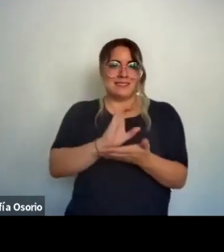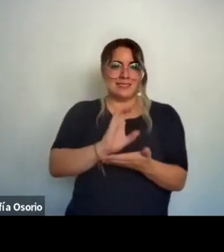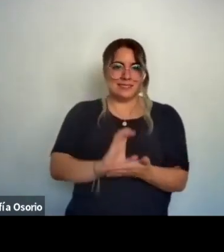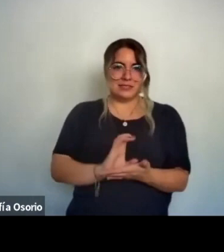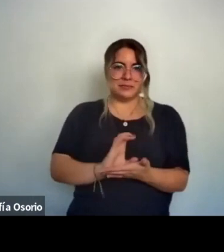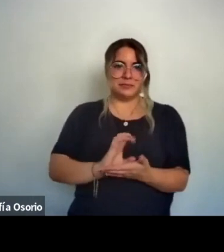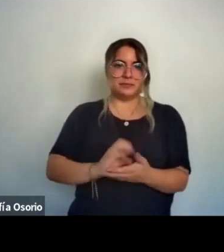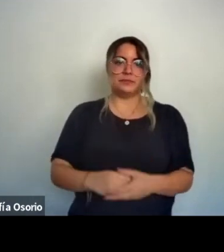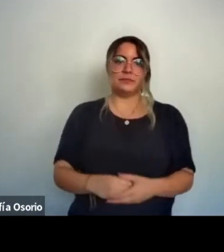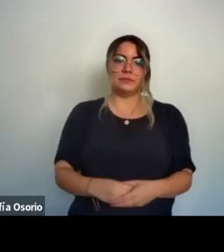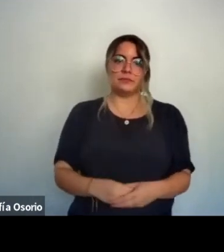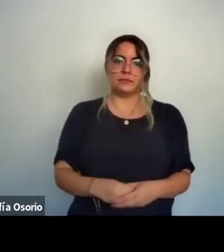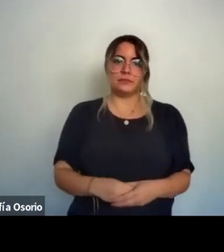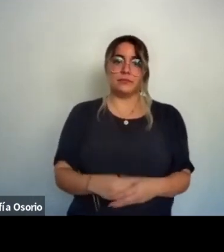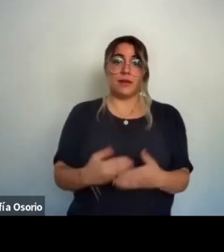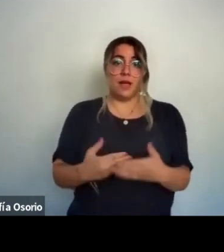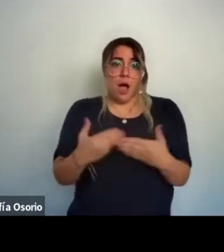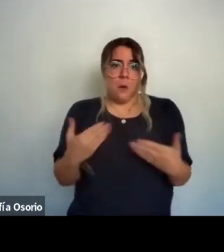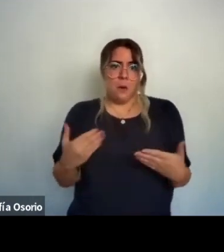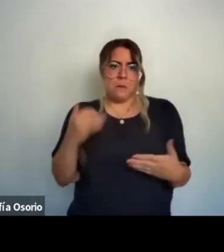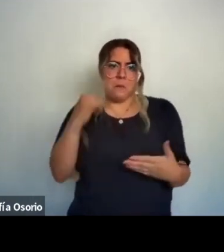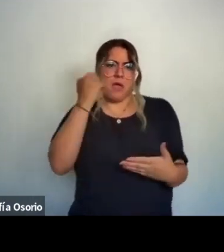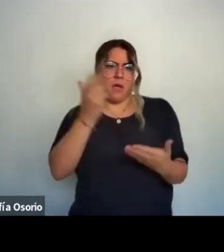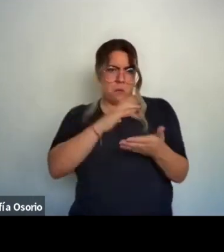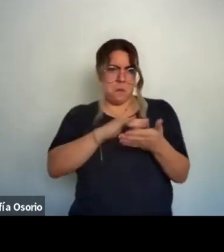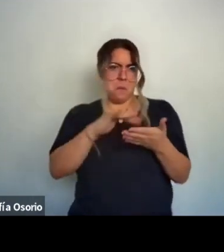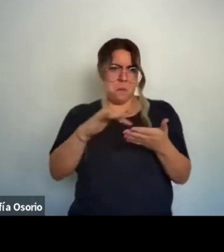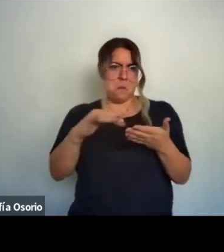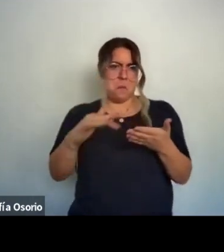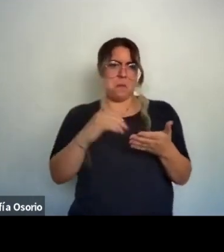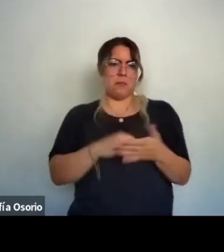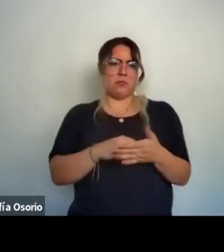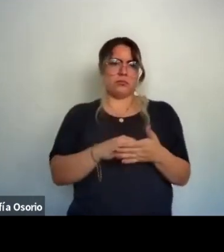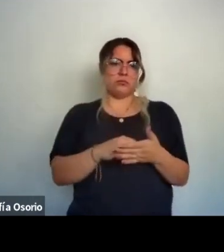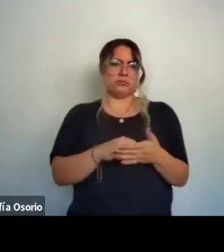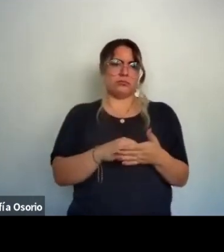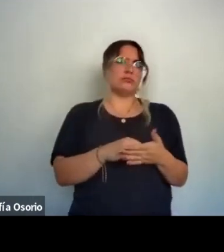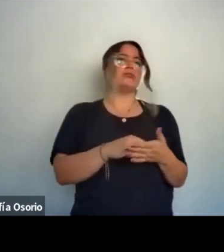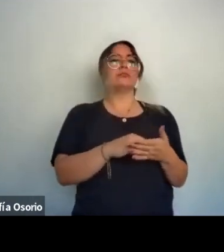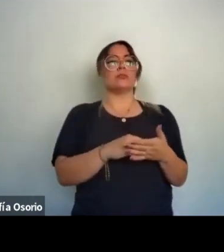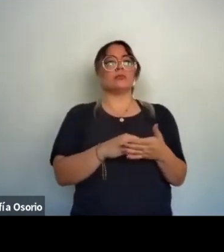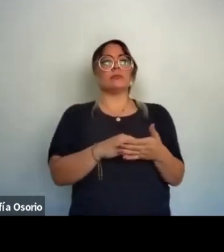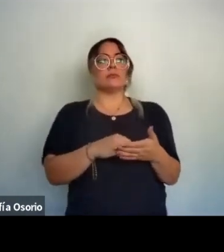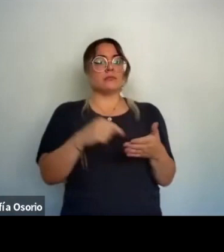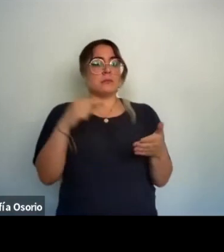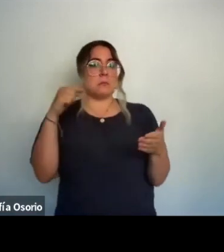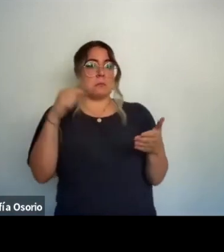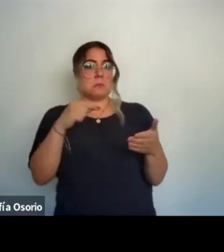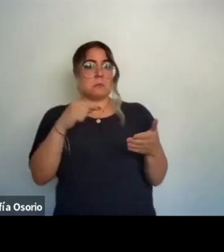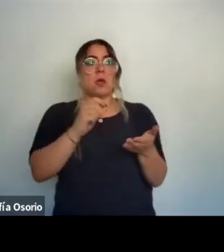discapacidad. Ahora les voy a leer un manifiesto que escribió